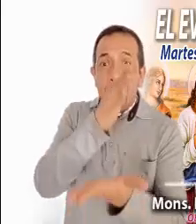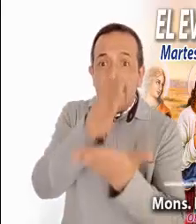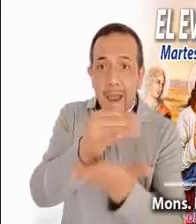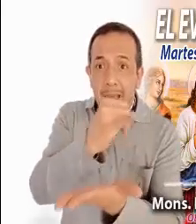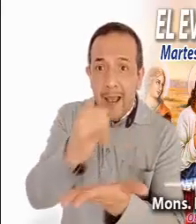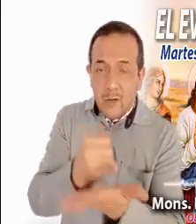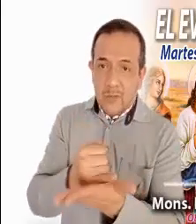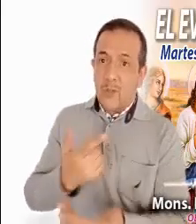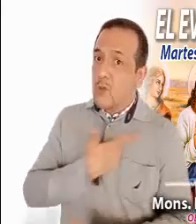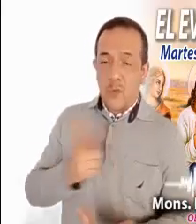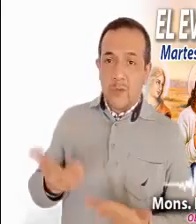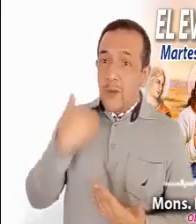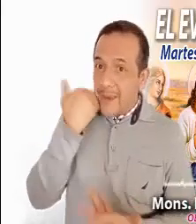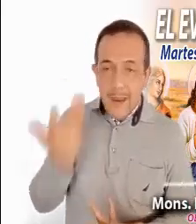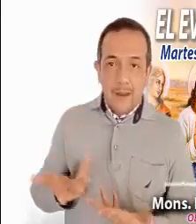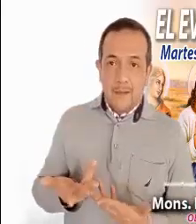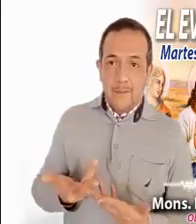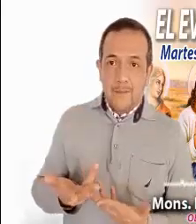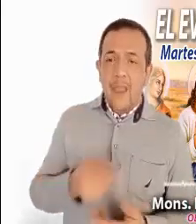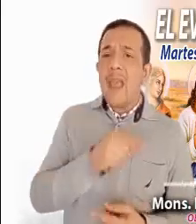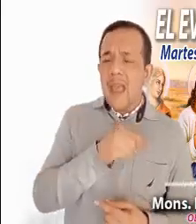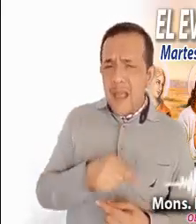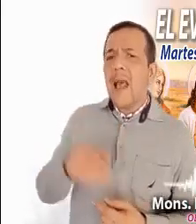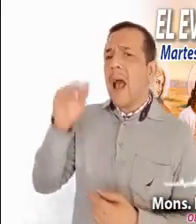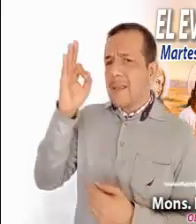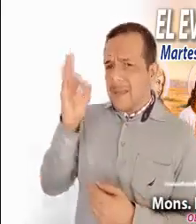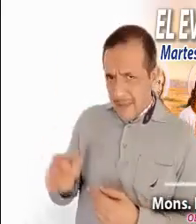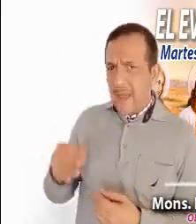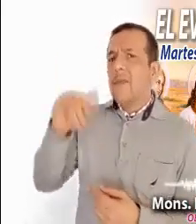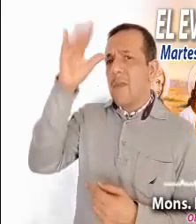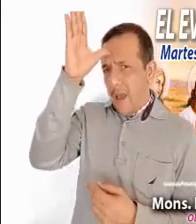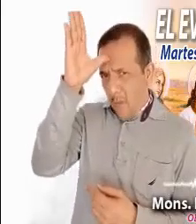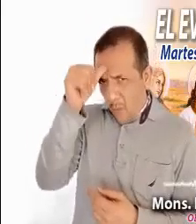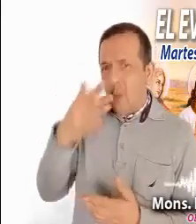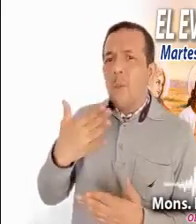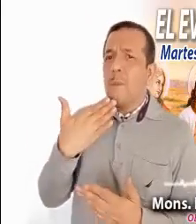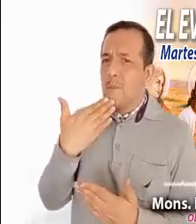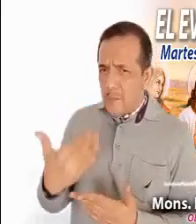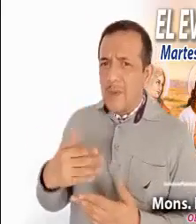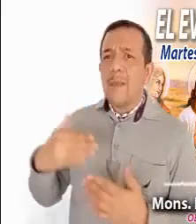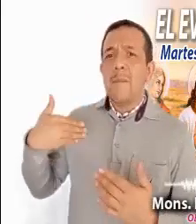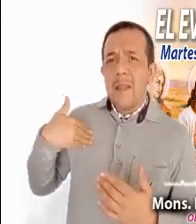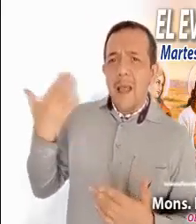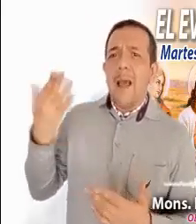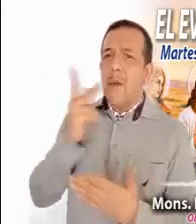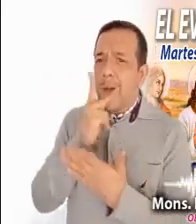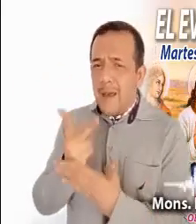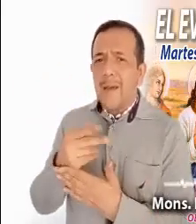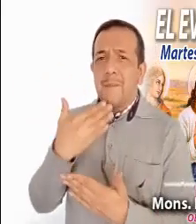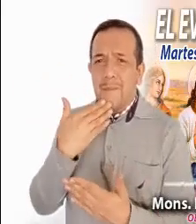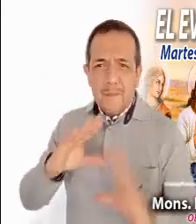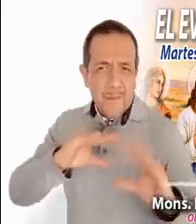Jerusalén. No es que no estén de acuerdo con sus palabras o con sus milagros, es que tienen los